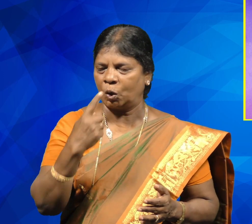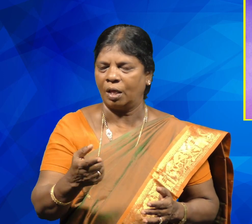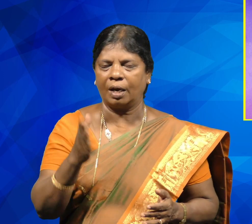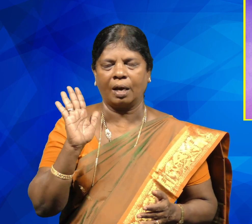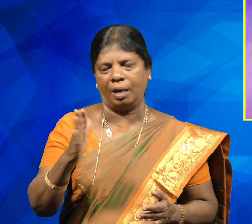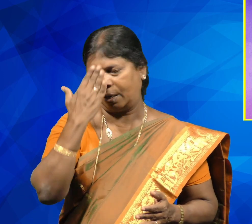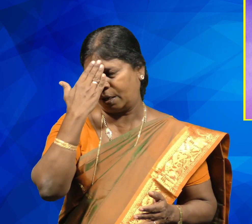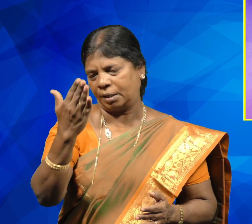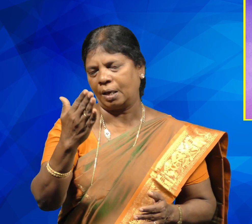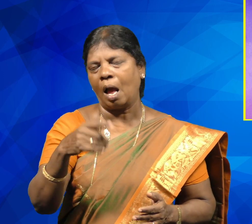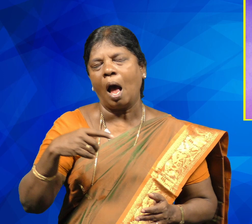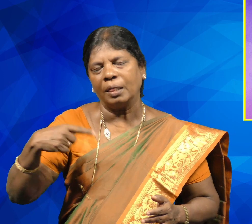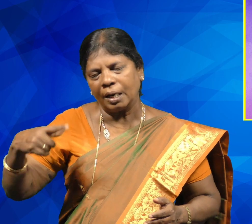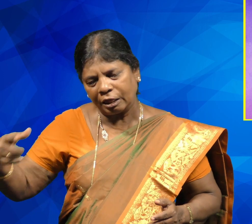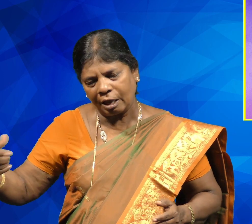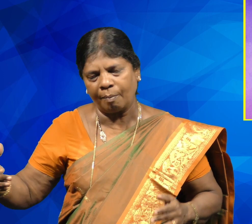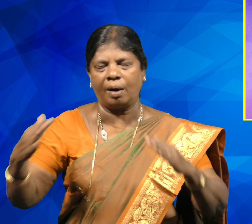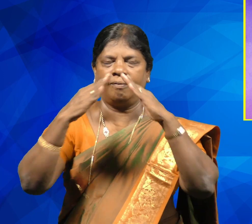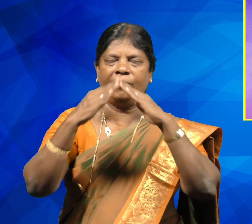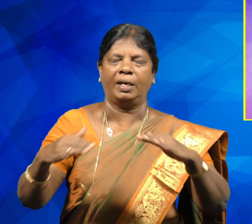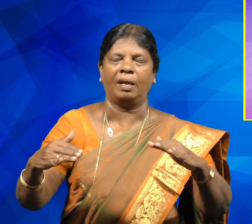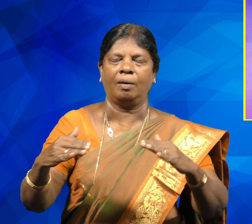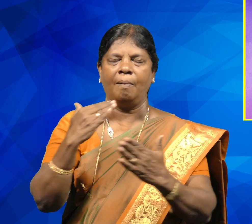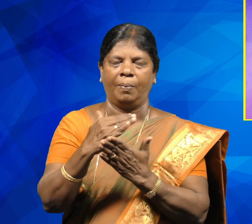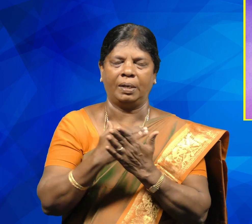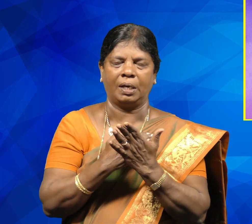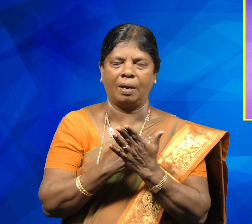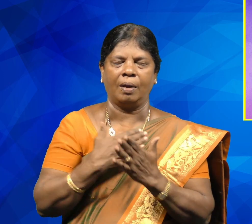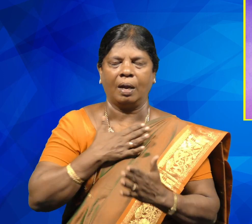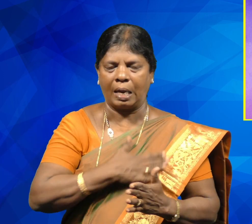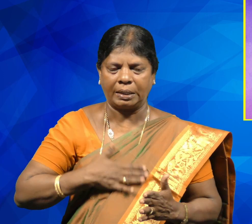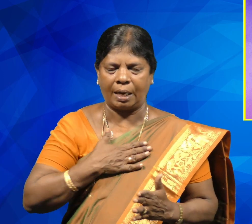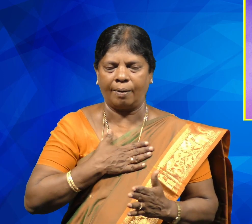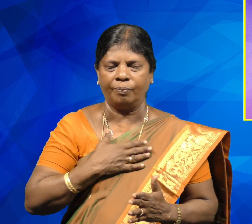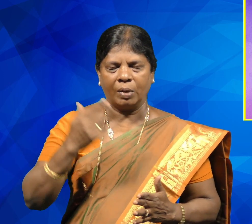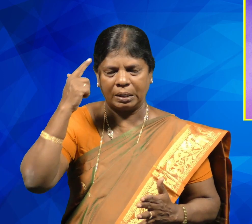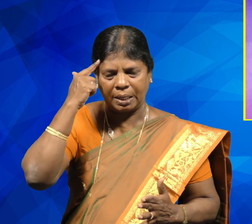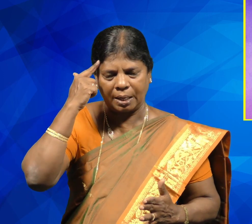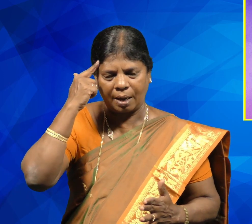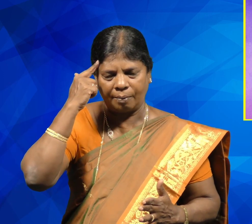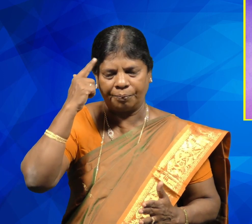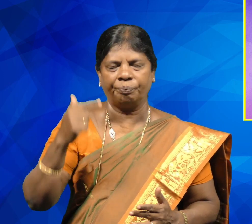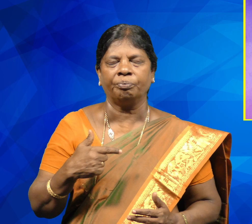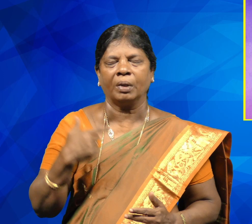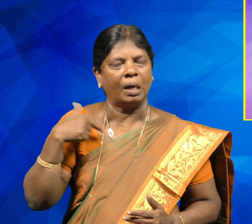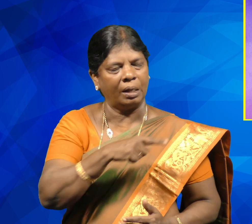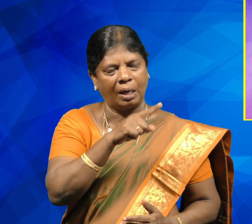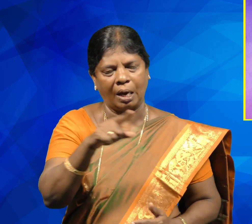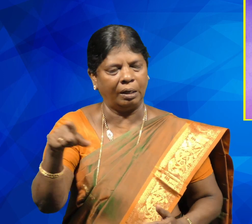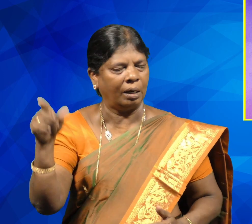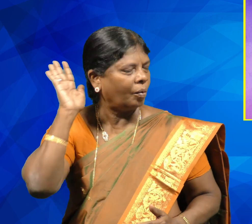வேதாகமத்தில் வெளிப்படுத்தினதற்காக நன்றி செலுத்துகிறோம். அந்த நித்தியமான வீட்டை குறித்த ஒரு கரிசனையும்